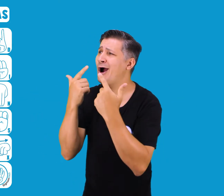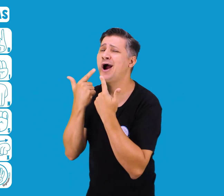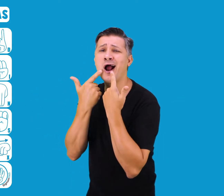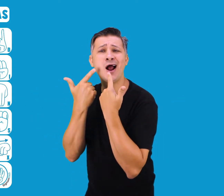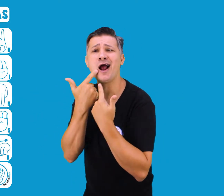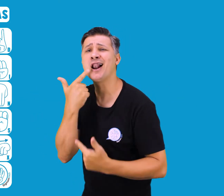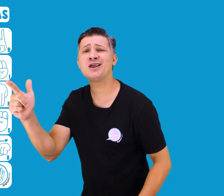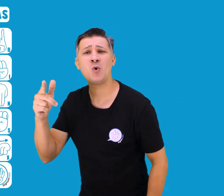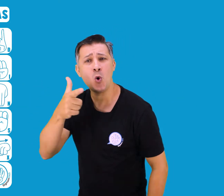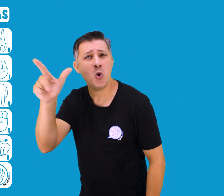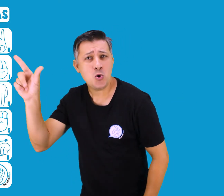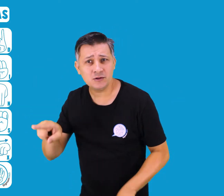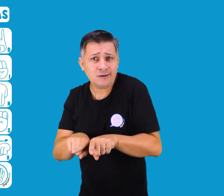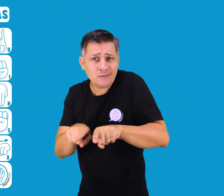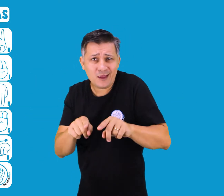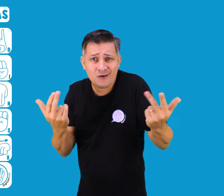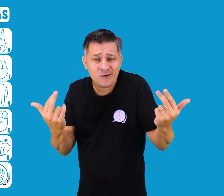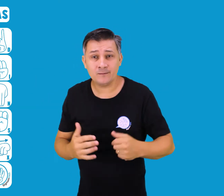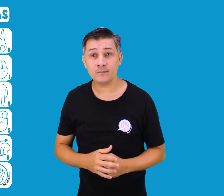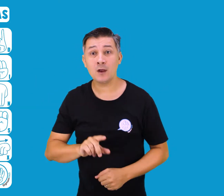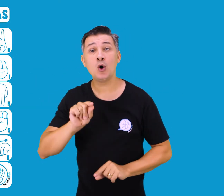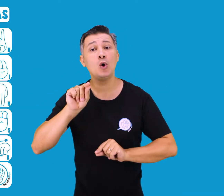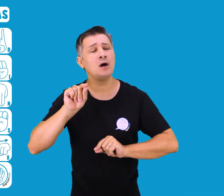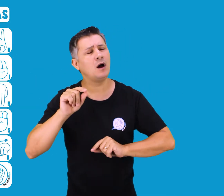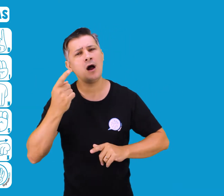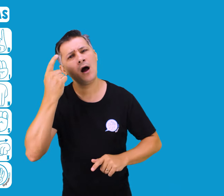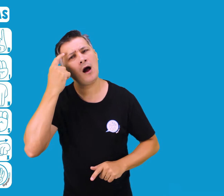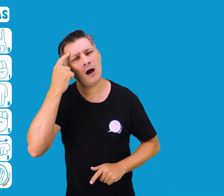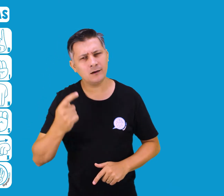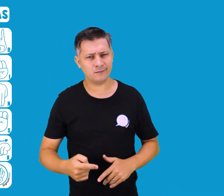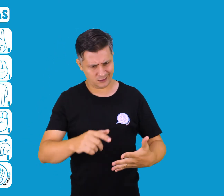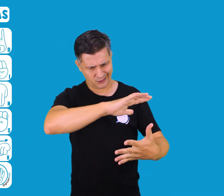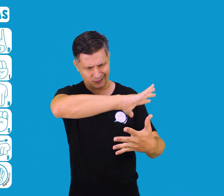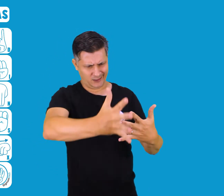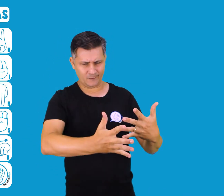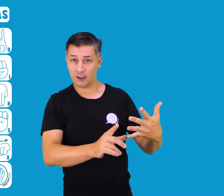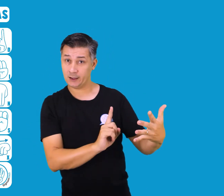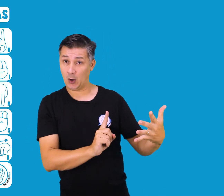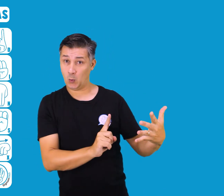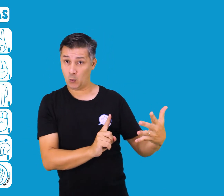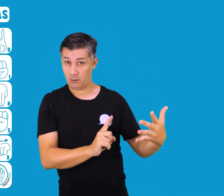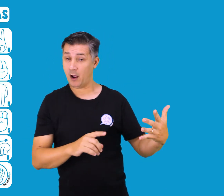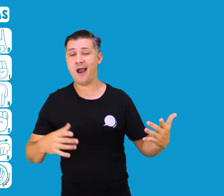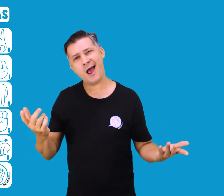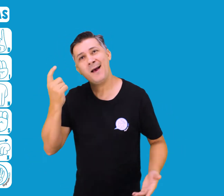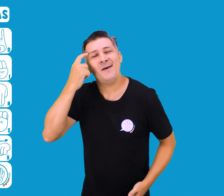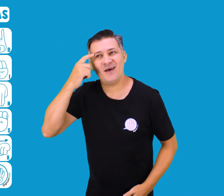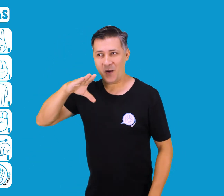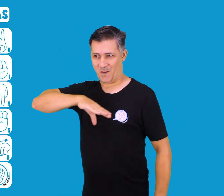tão rica e complexa quanto qualquer outra. Começaremos pontuando o que não é